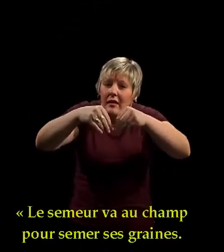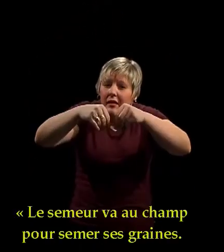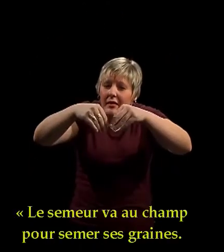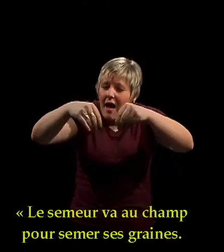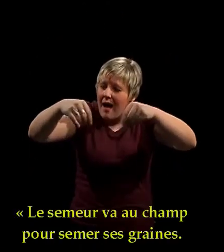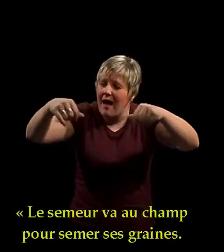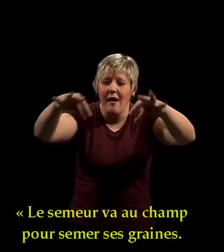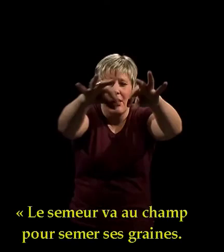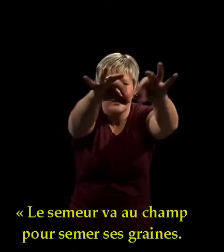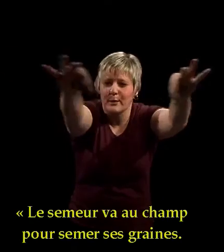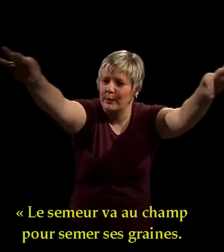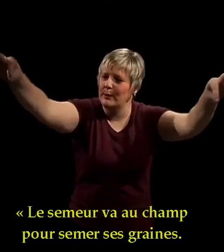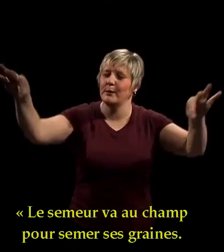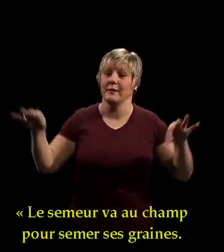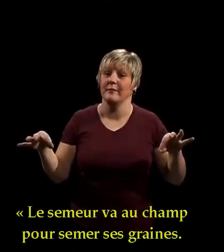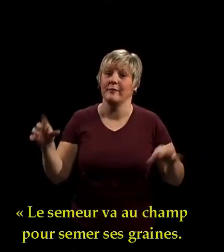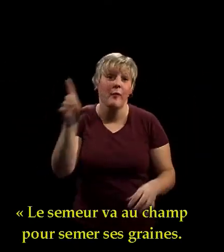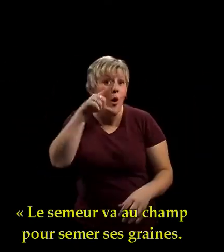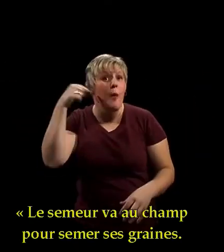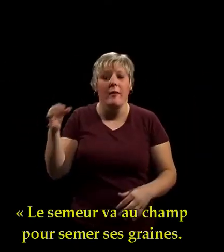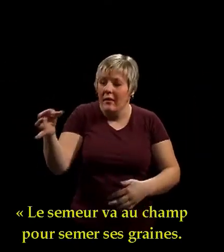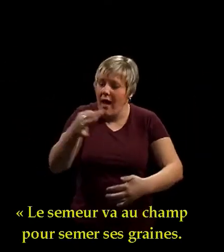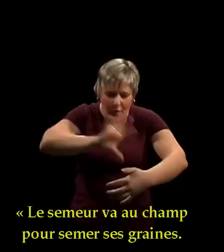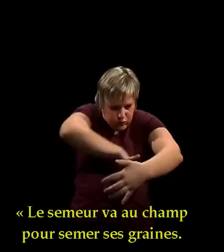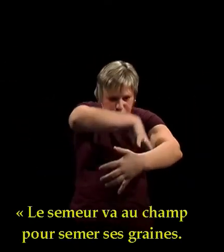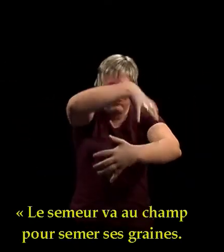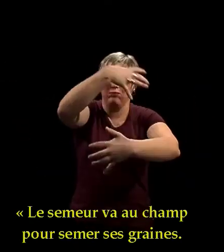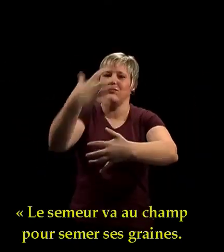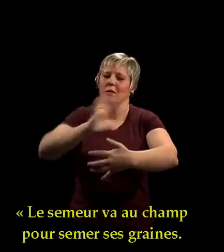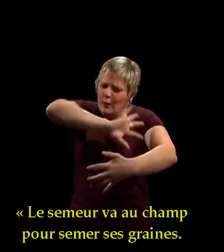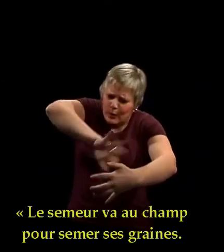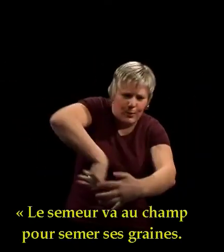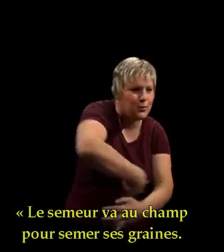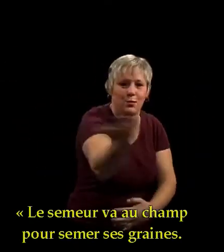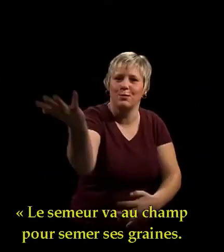Le semeur va au champ pour semer ses graines.